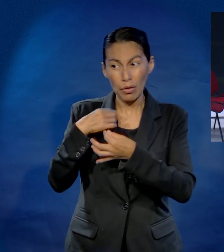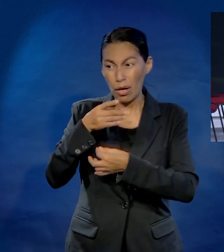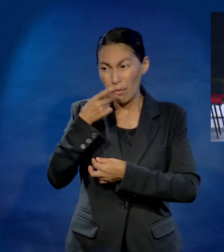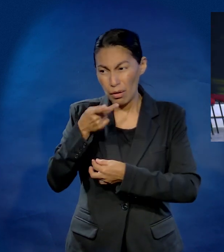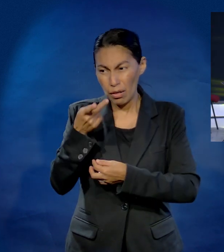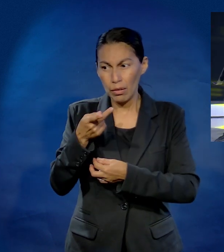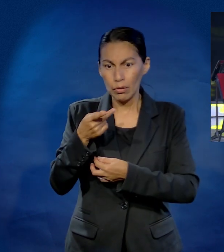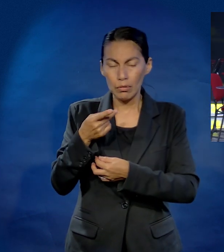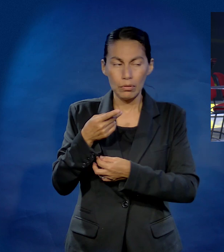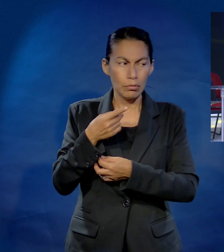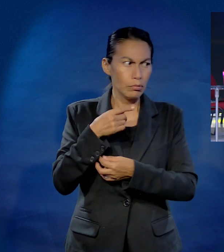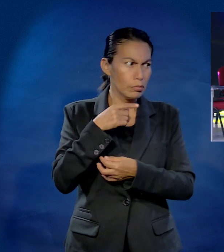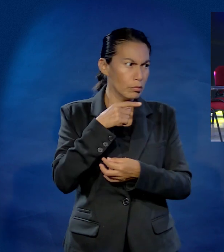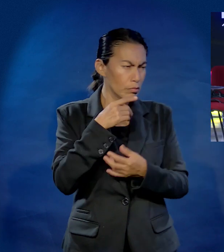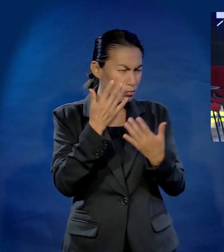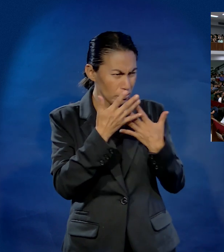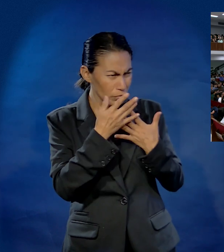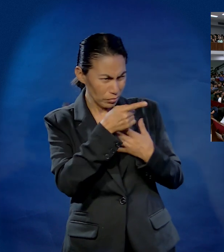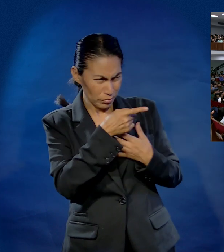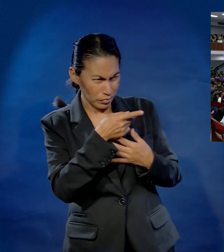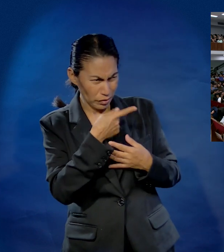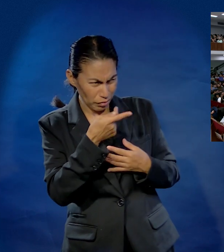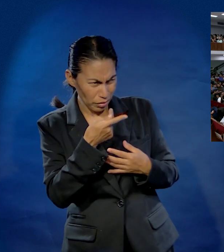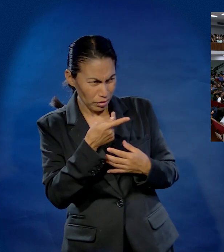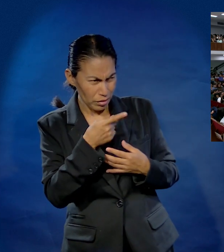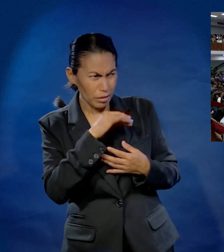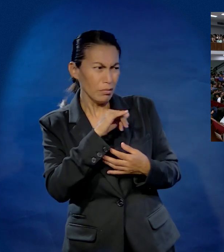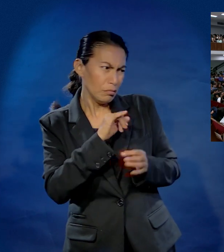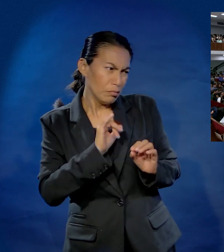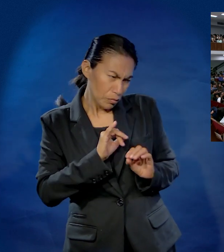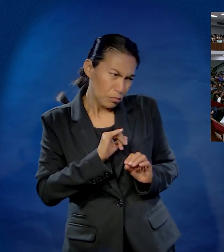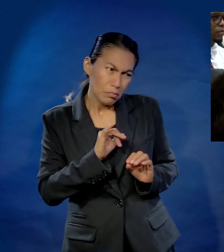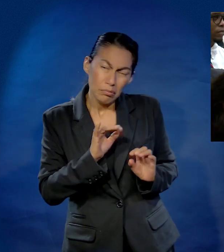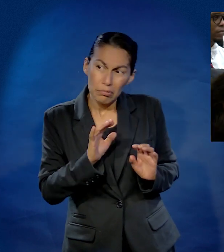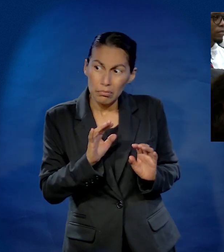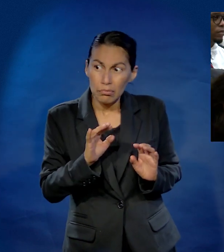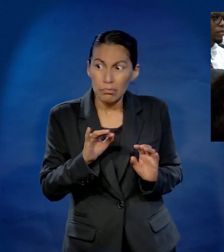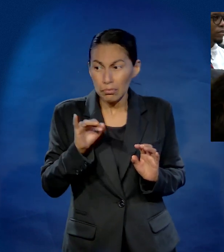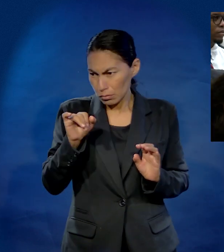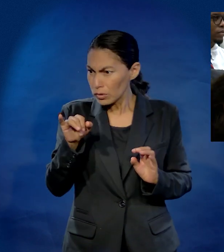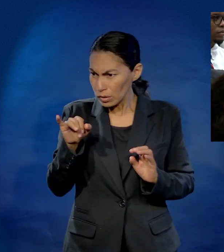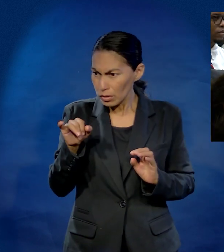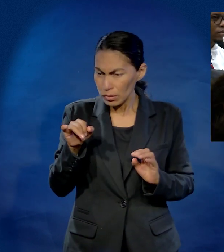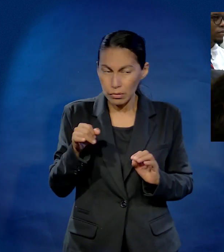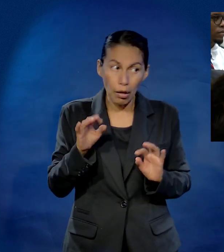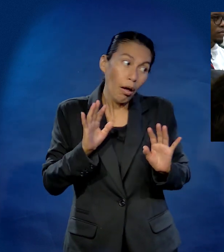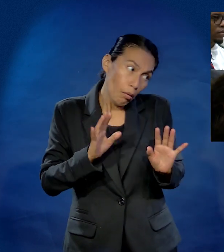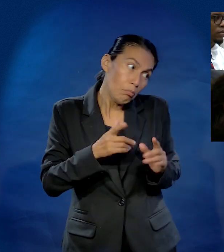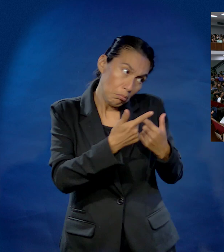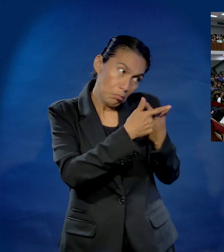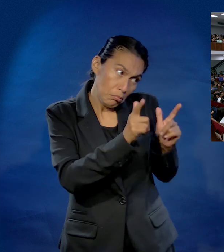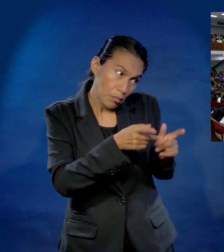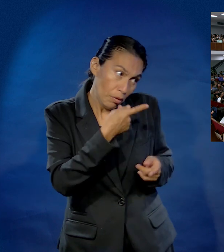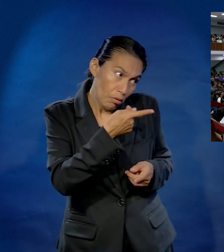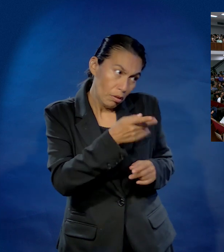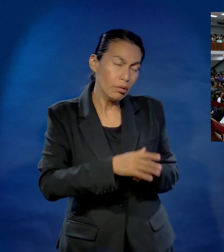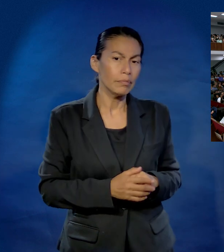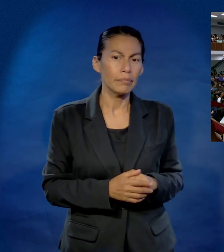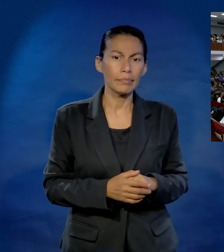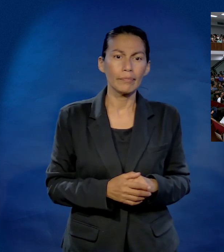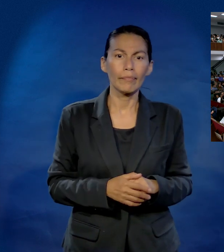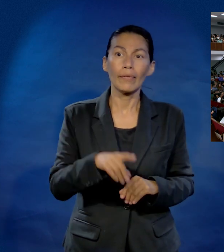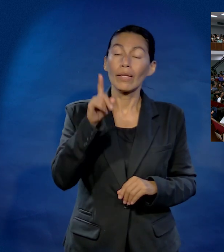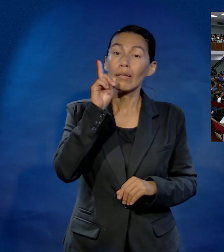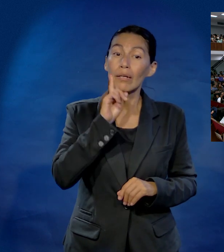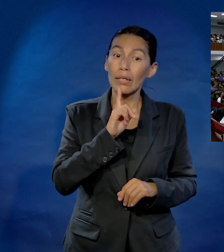pastor, porque hay que empezar, me dice. No, ya voy, hermana, ya enseguida voy. Mire, nomás le vengo a pedir también un favor. Antes de que